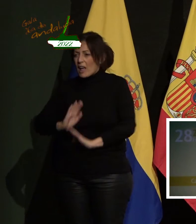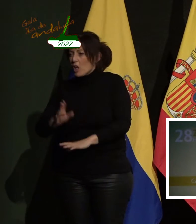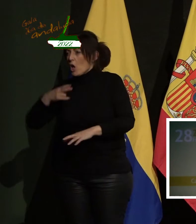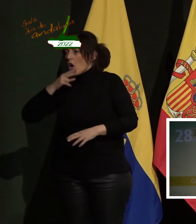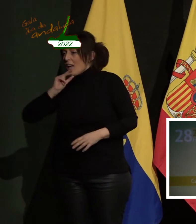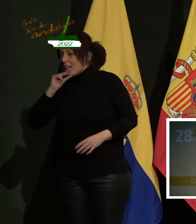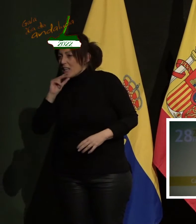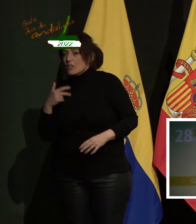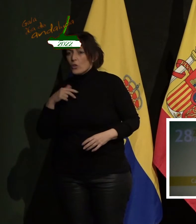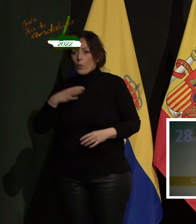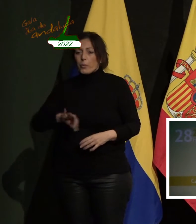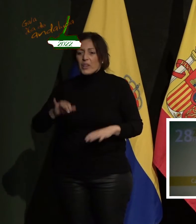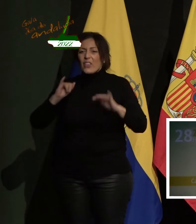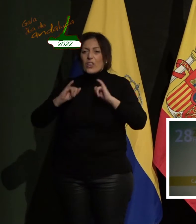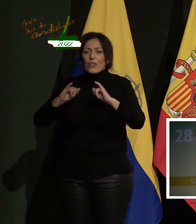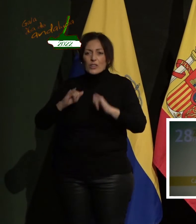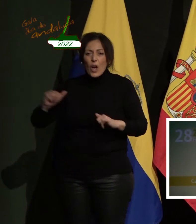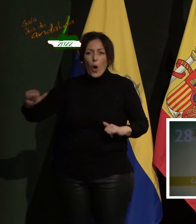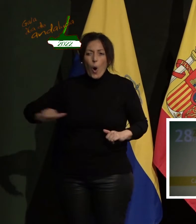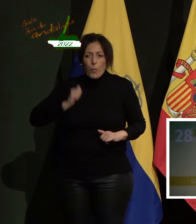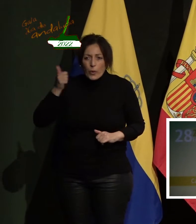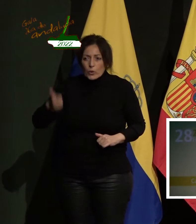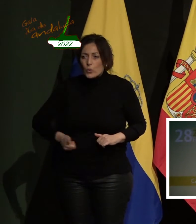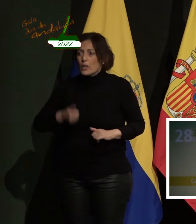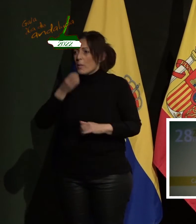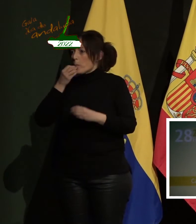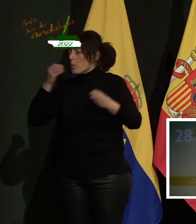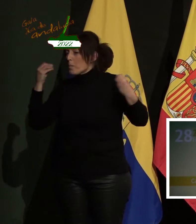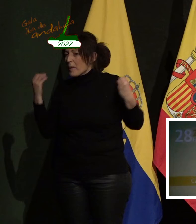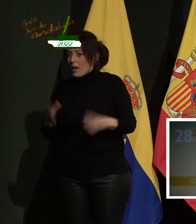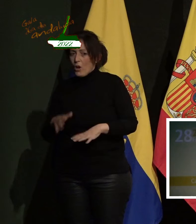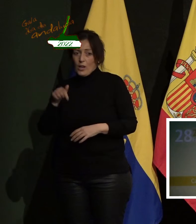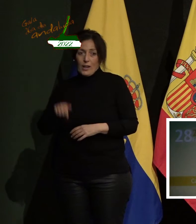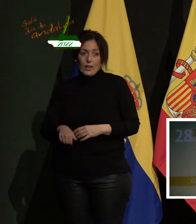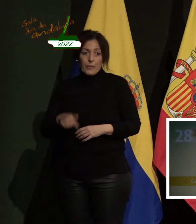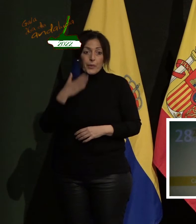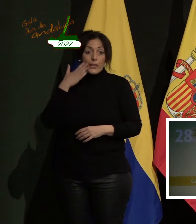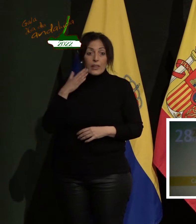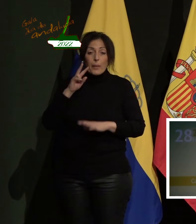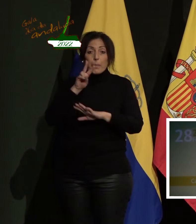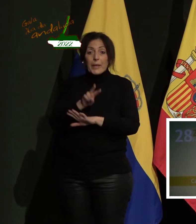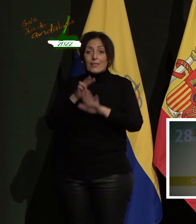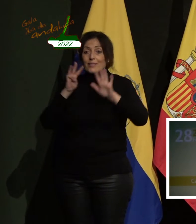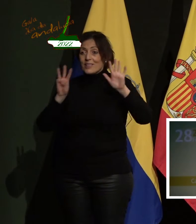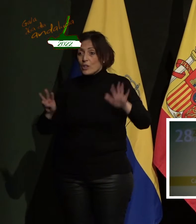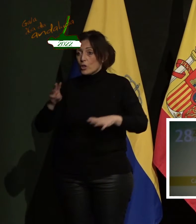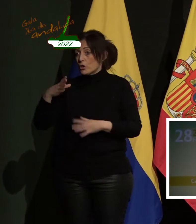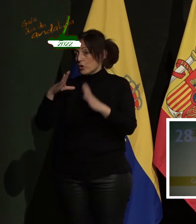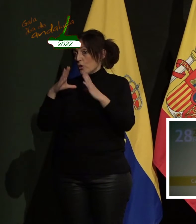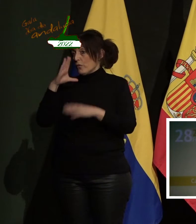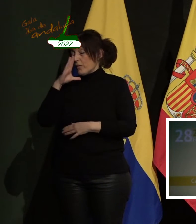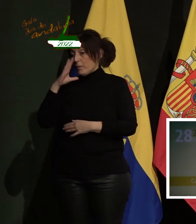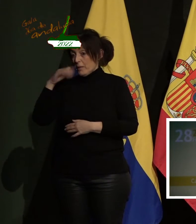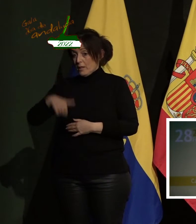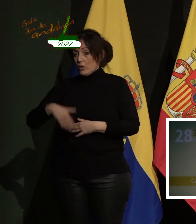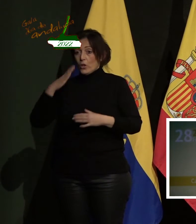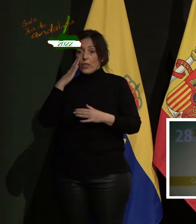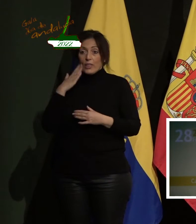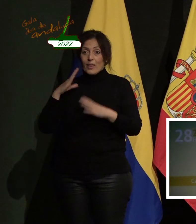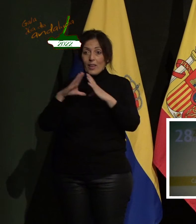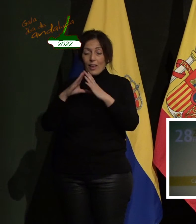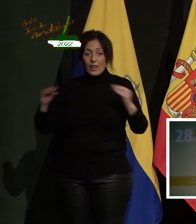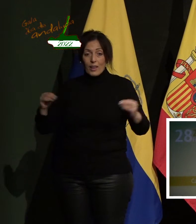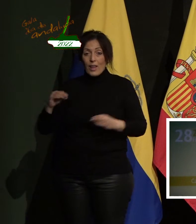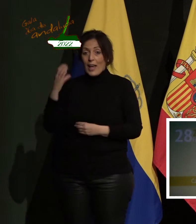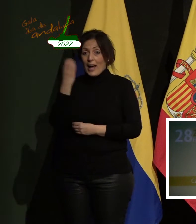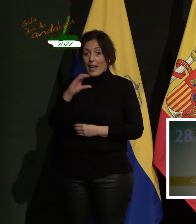nietos disfruten de mejores oportunidades hoy por hoy. Y hoy, 28 de febrero, Día de Andalucía, esta vecina,